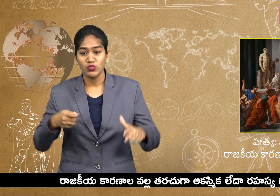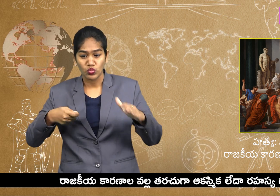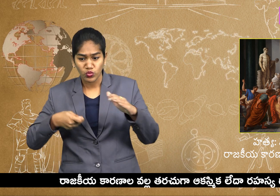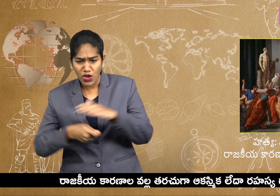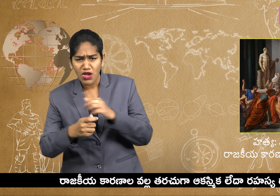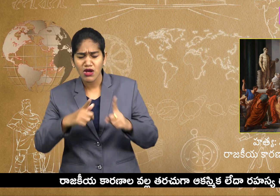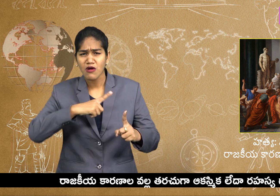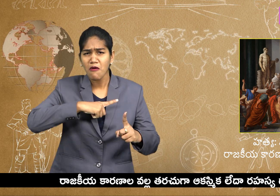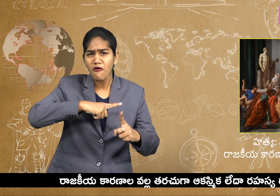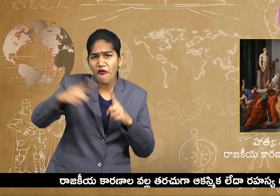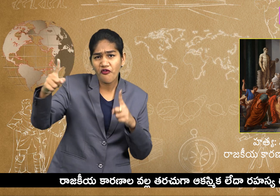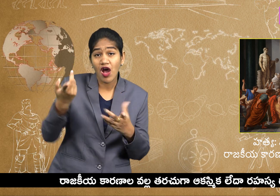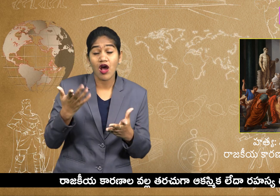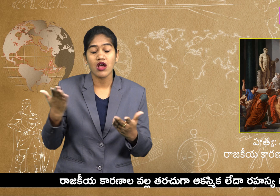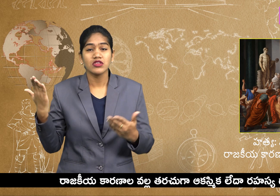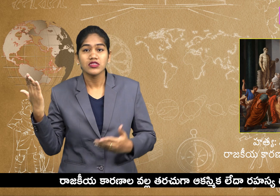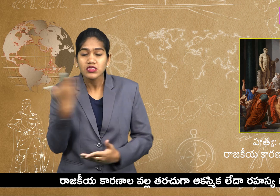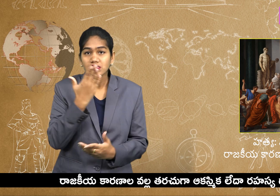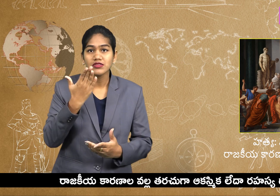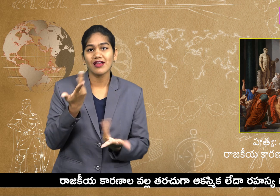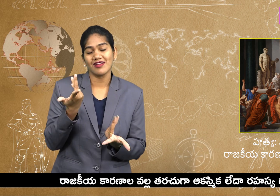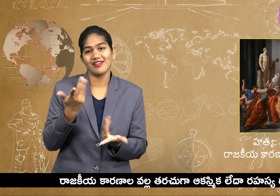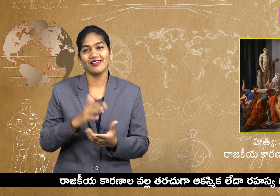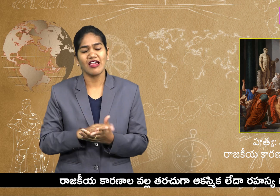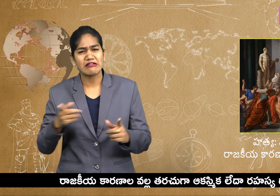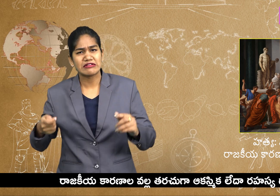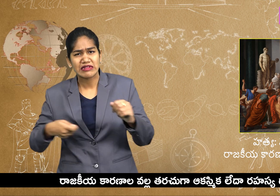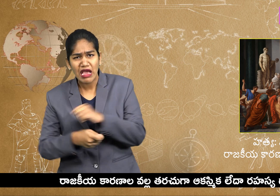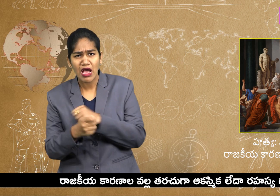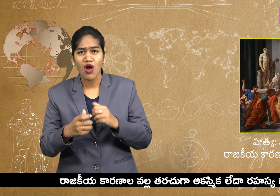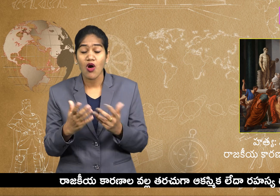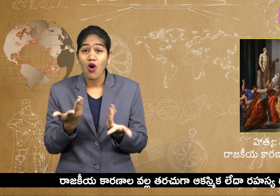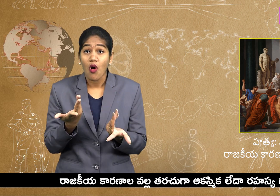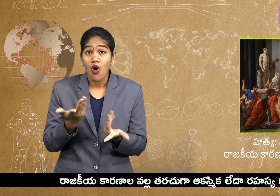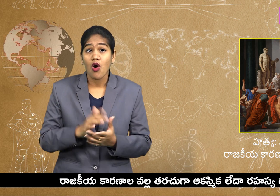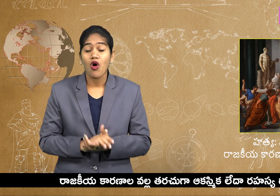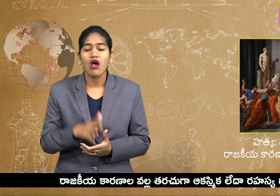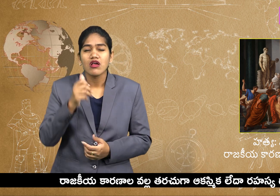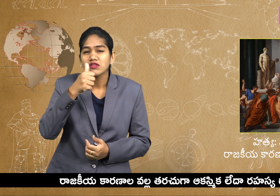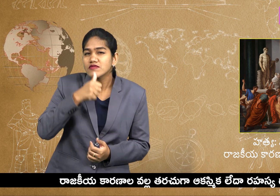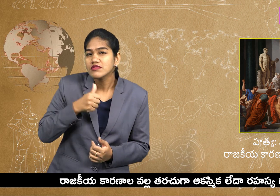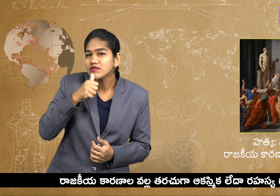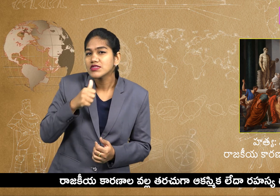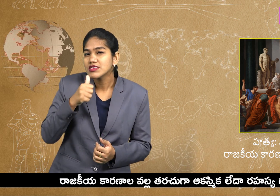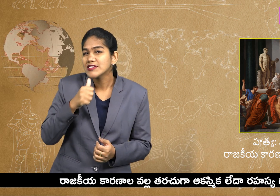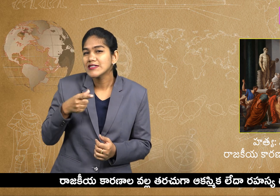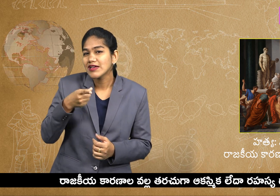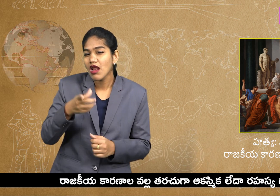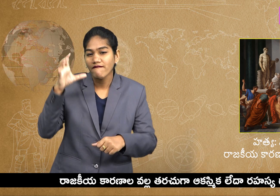రాజకీయ కారణాల వల్ల తరచుగా ఆకస్మిక లేదా రహస్య దాడి ద్వారా హత్య.